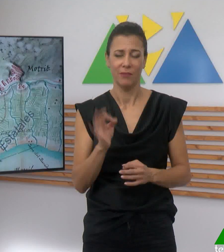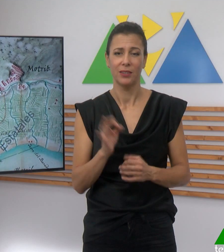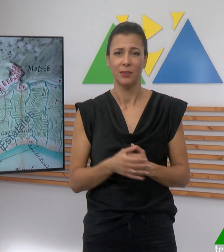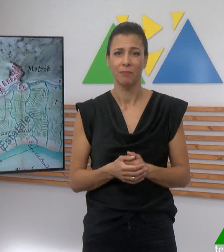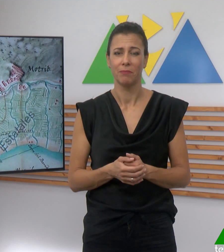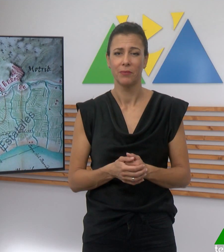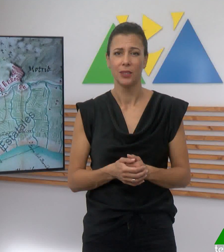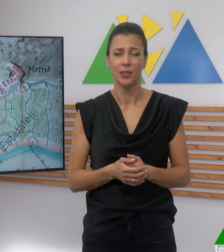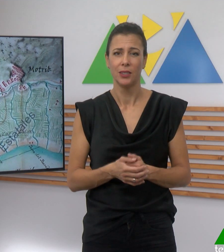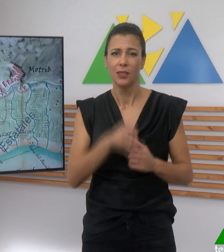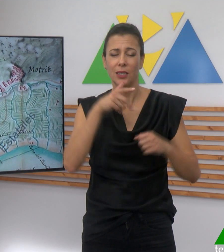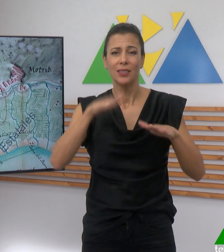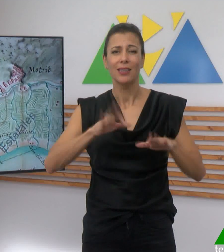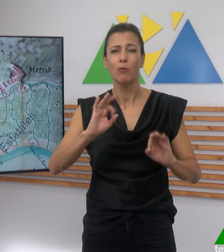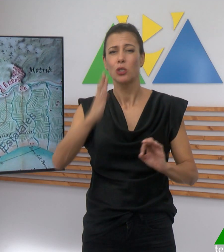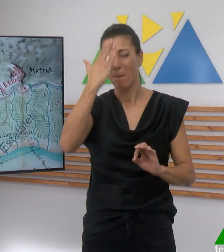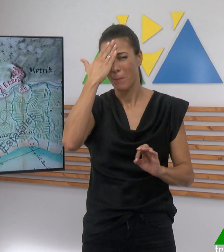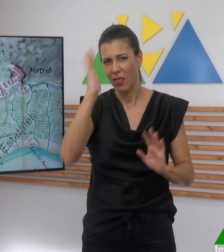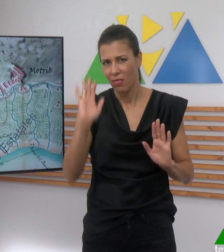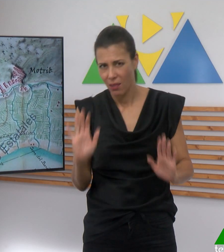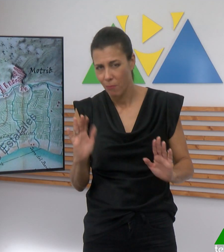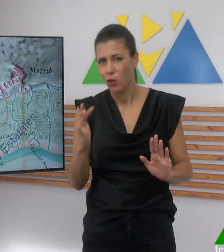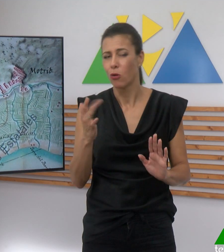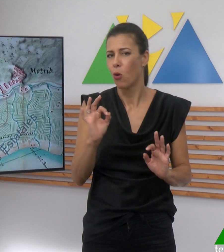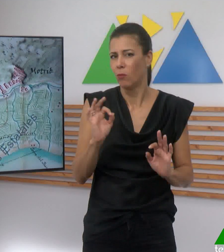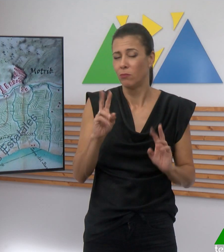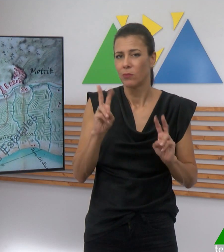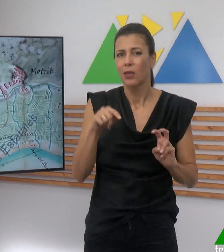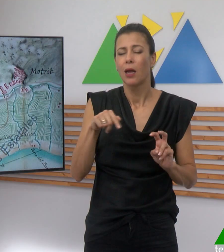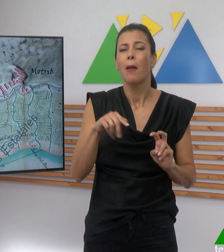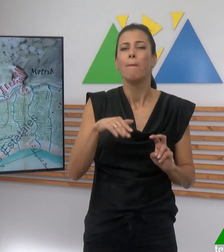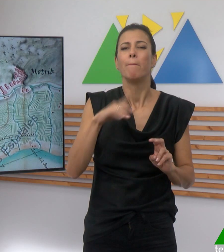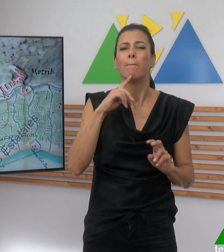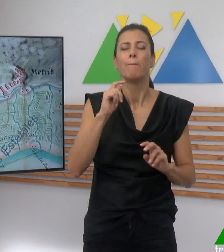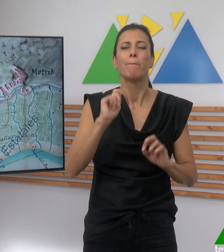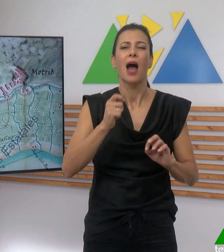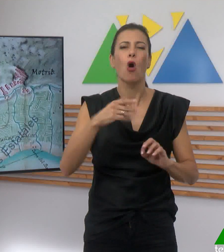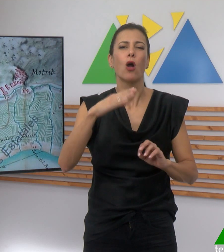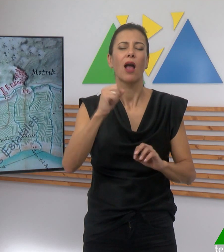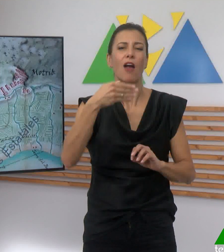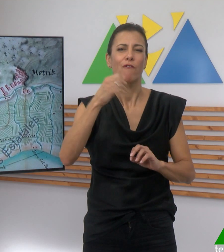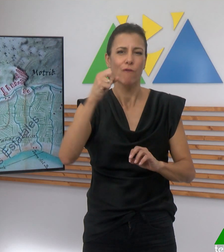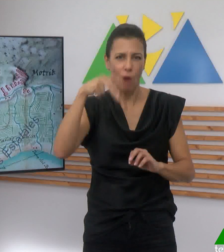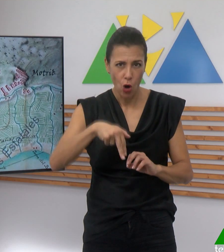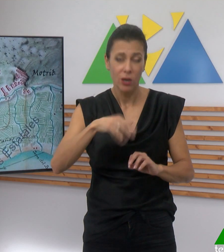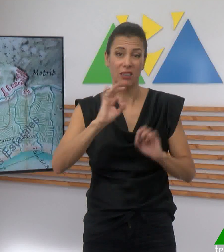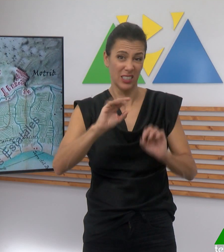el principio digámoslo así del pago del cabón que empezaba en en El Salto del gato que es una rambla que